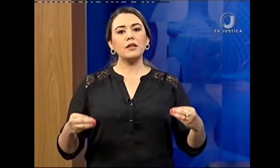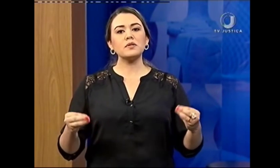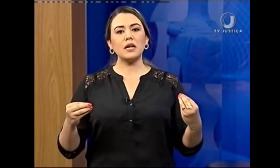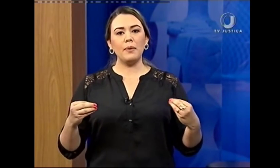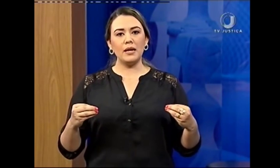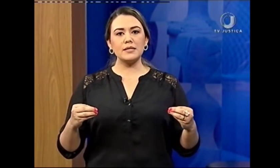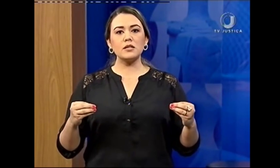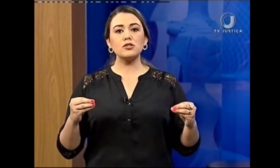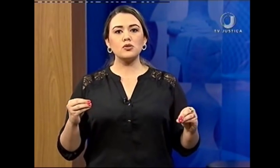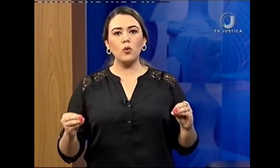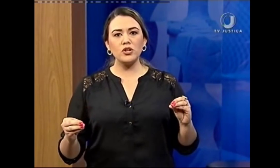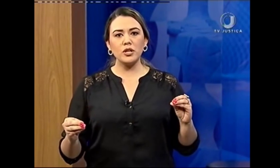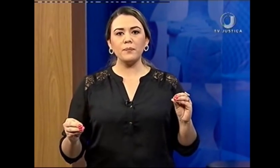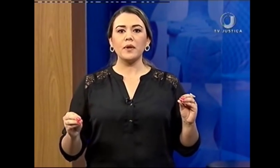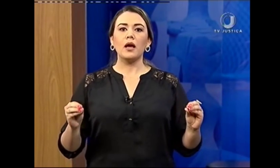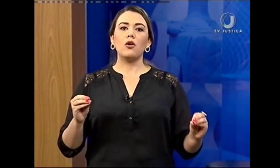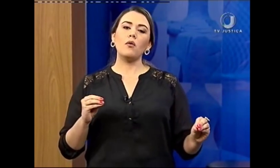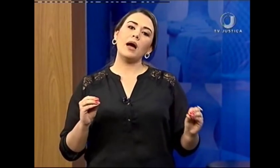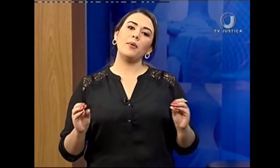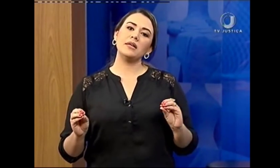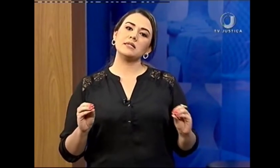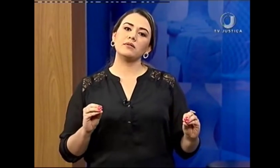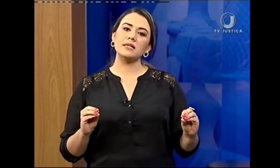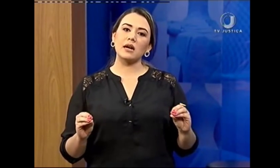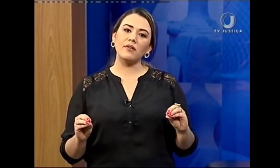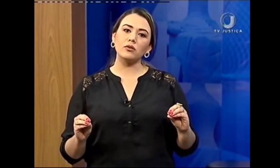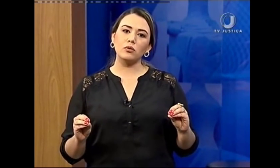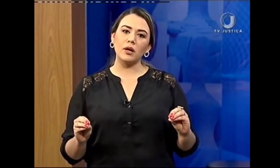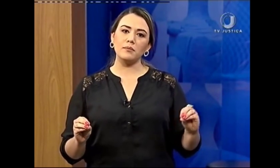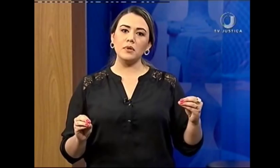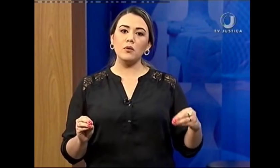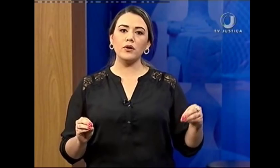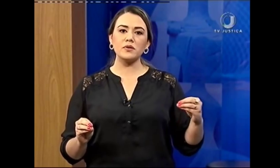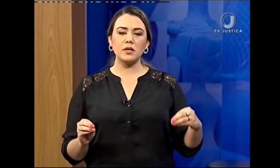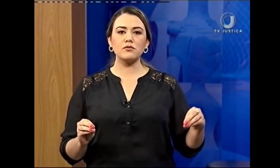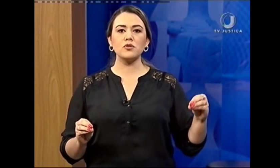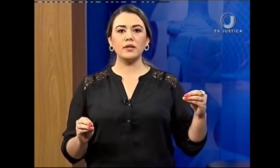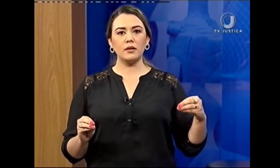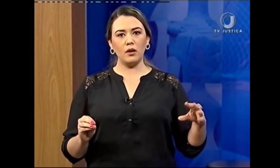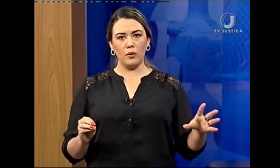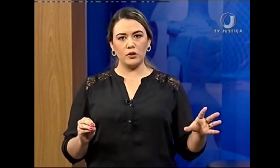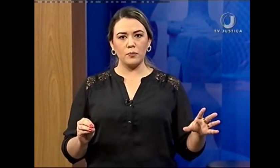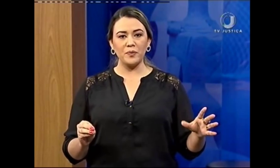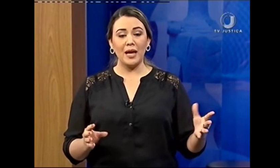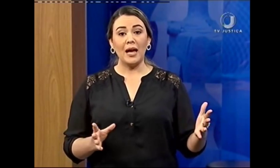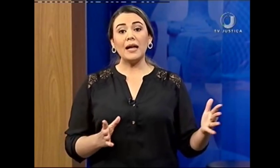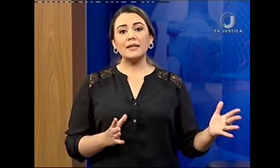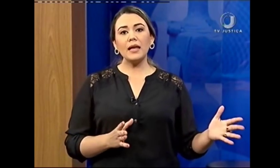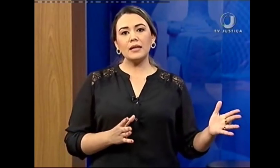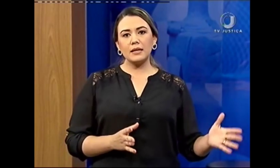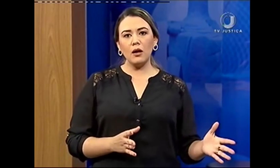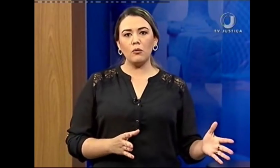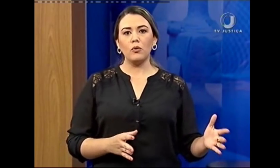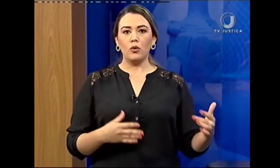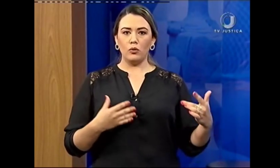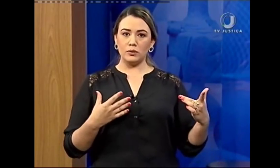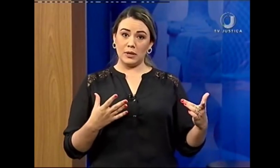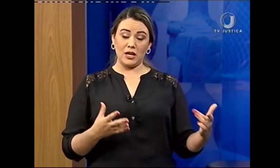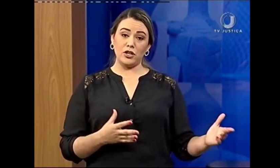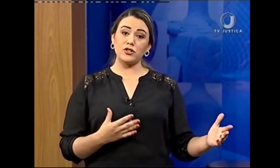direitos trabalhistas surge com a abolição da escravatura, em 1888. Até então, a gente